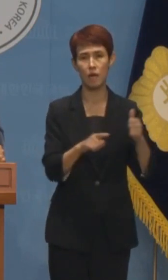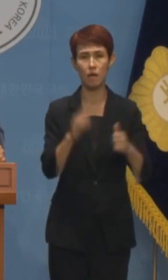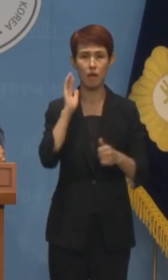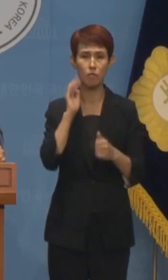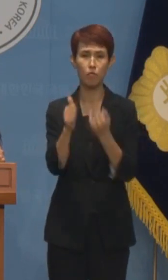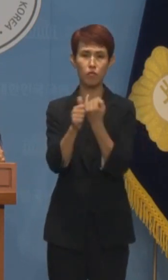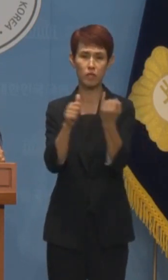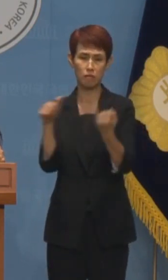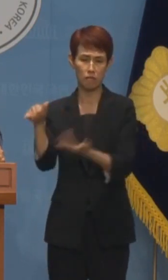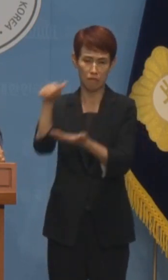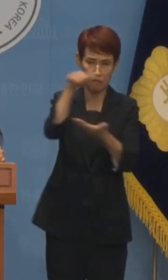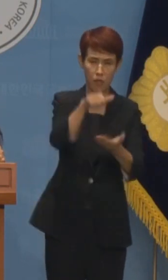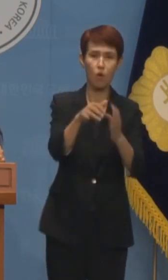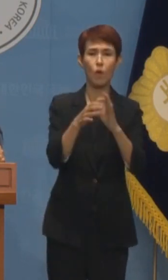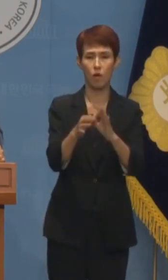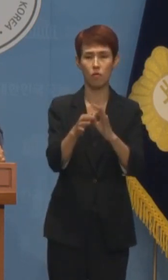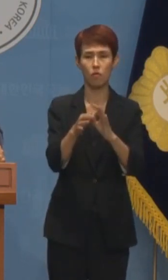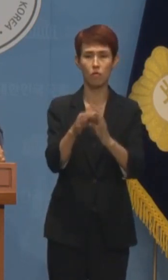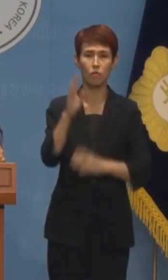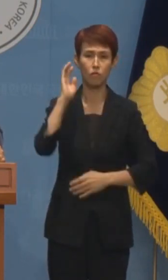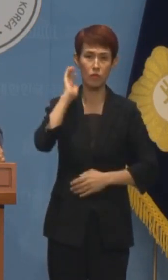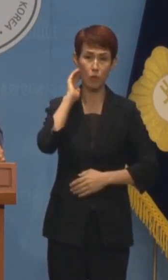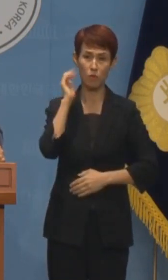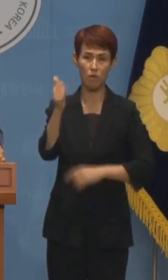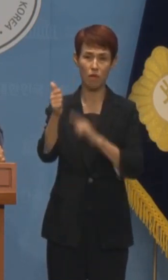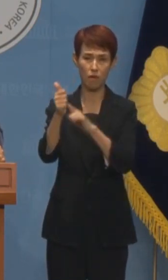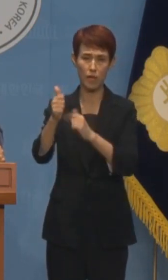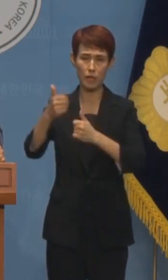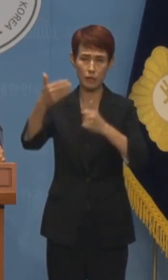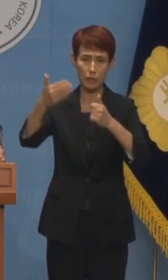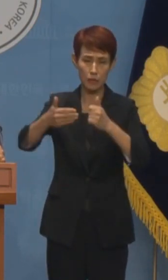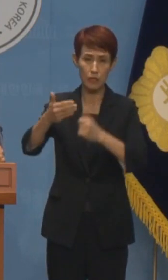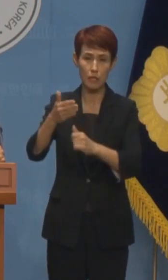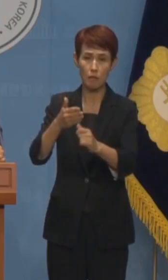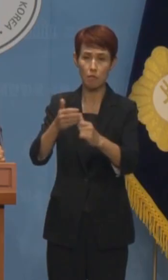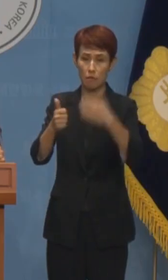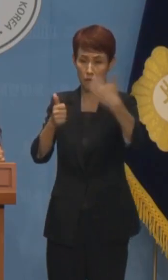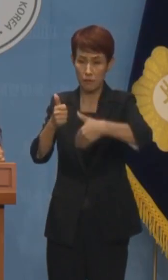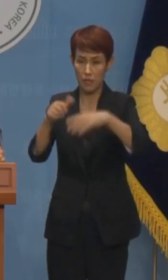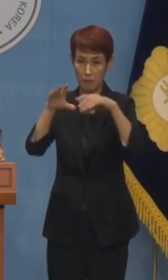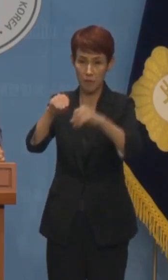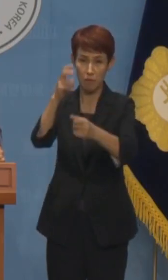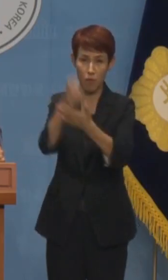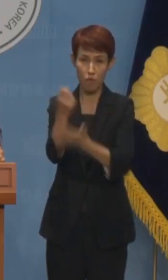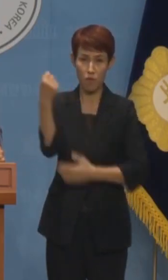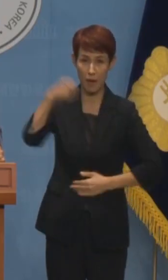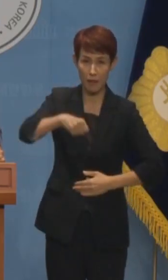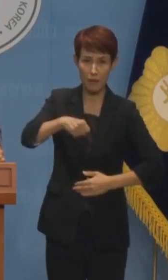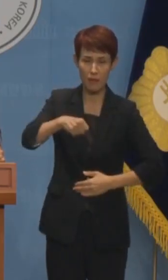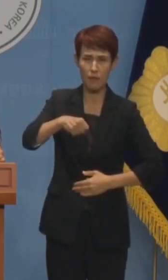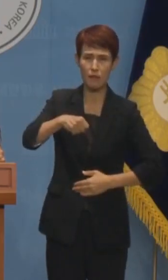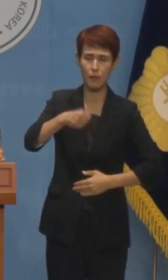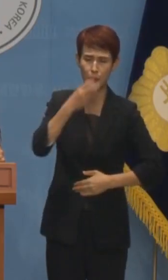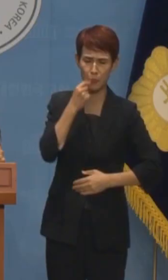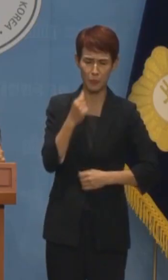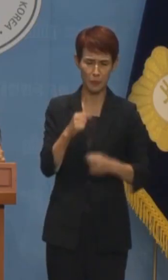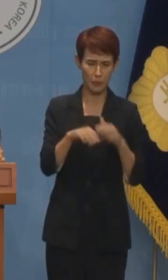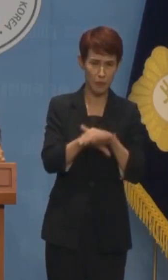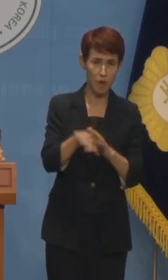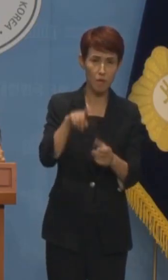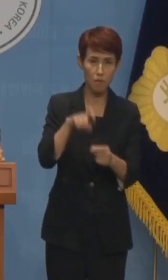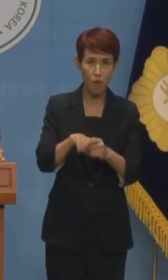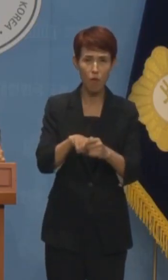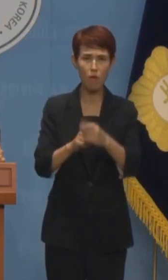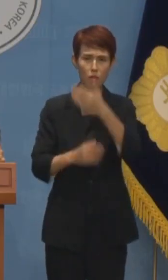명품백 수수와 윤석열 대통령의 청탁금지법 위반을 덮기 위해서 청렴하고 강직한